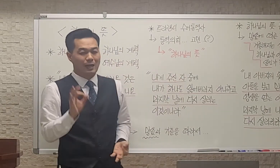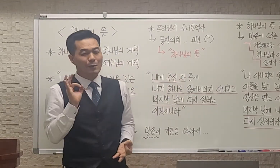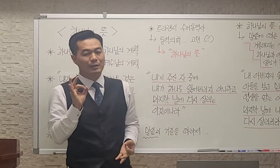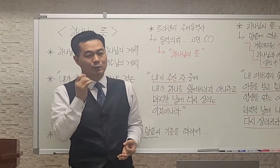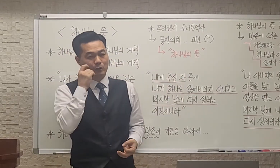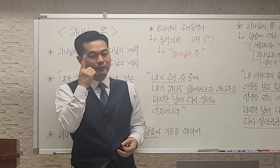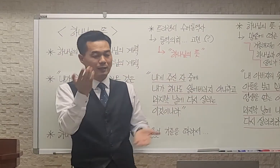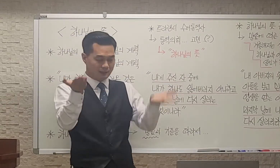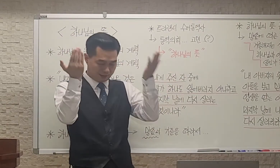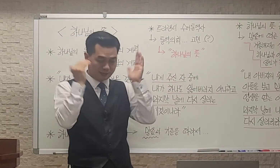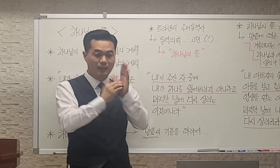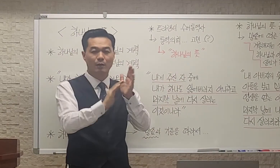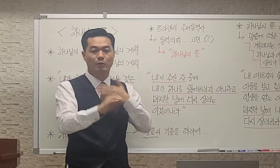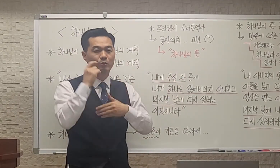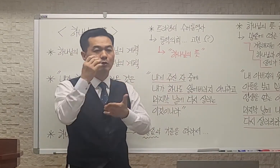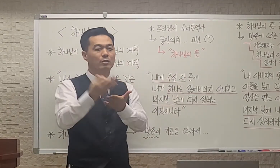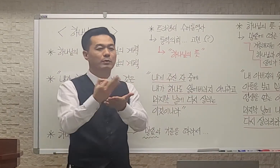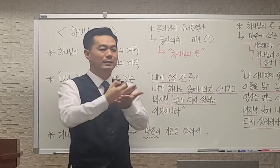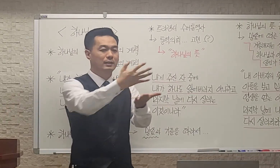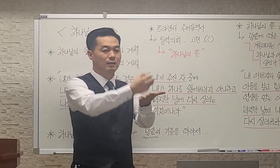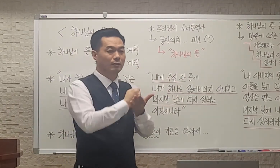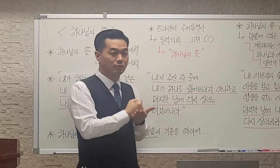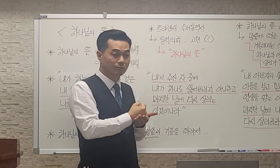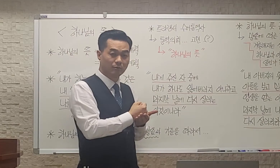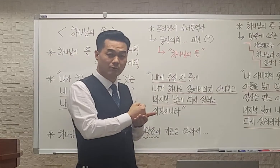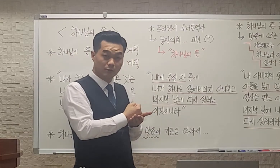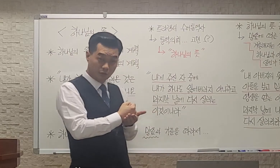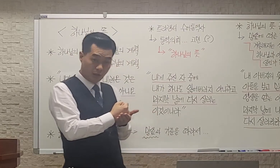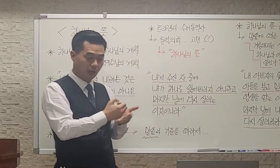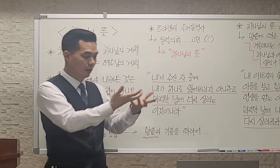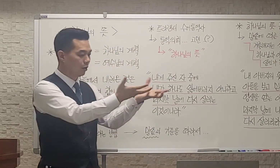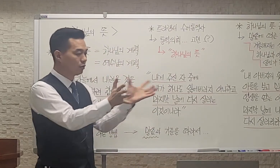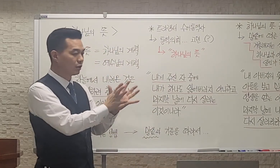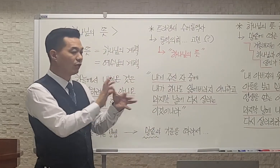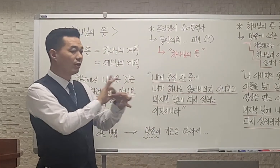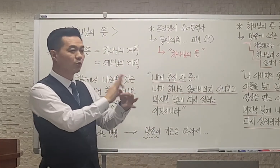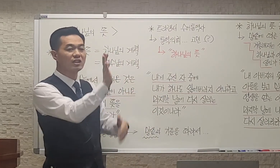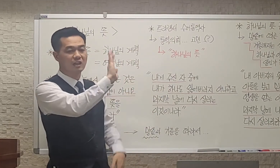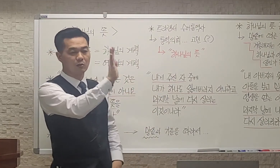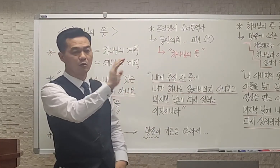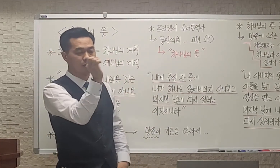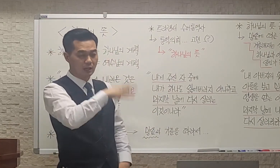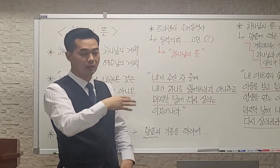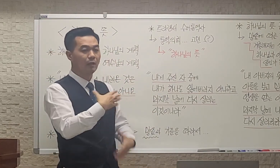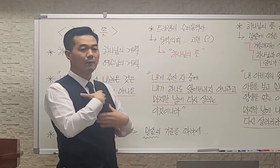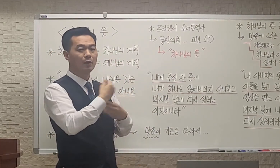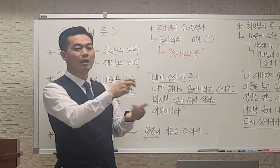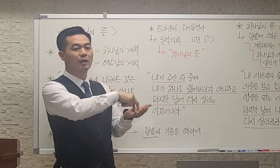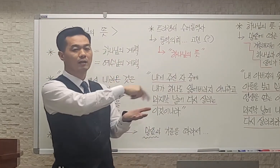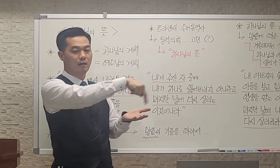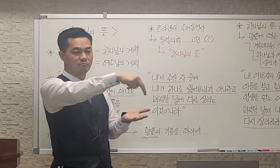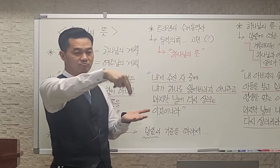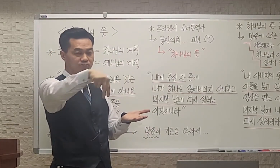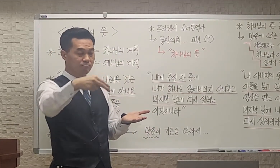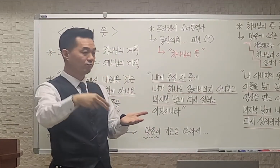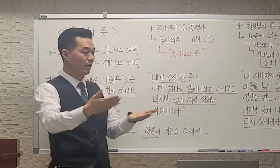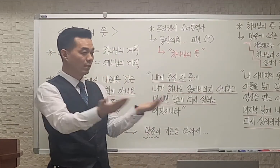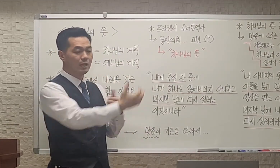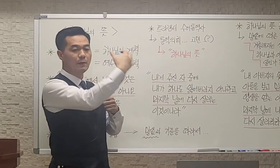가만히 있어도 한 달 지나가면 월급을 받잖아요. 그런데 어떤 기관에 속해 있지 않고 그냥 편안하게 일